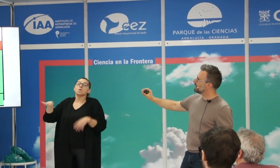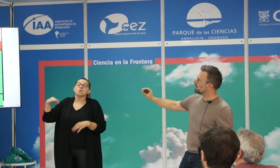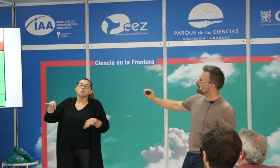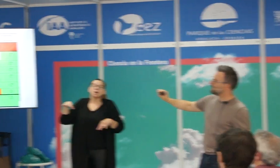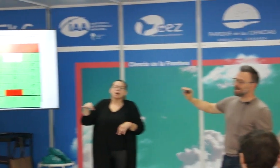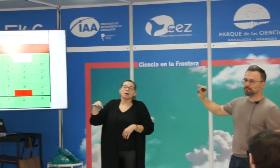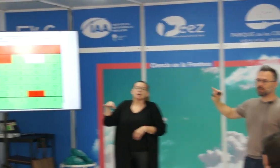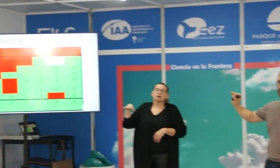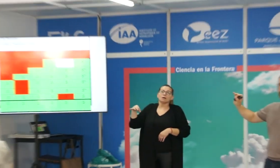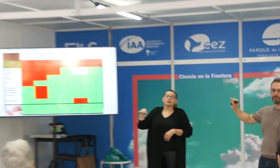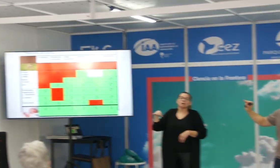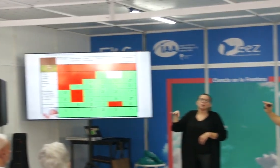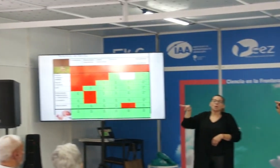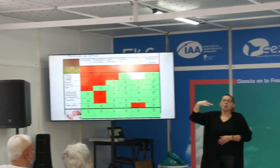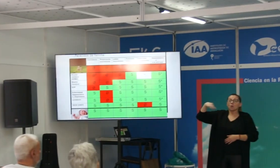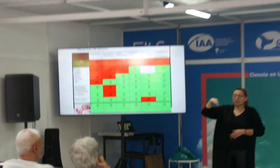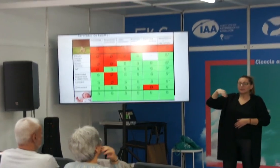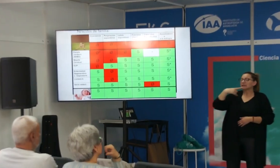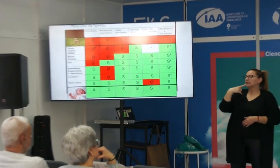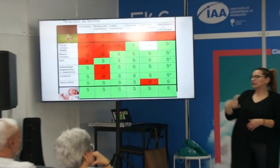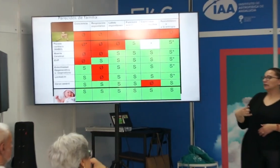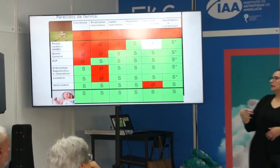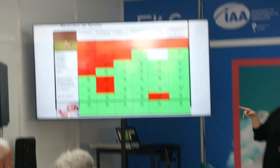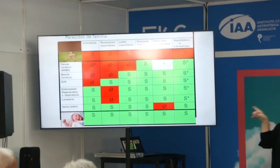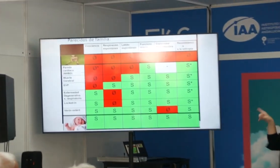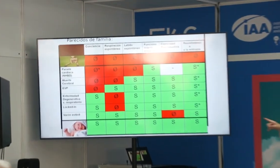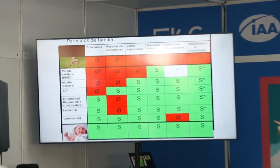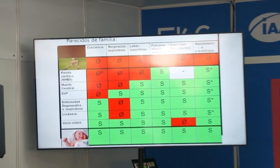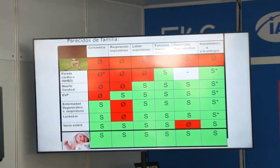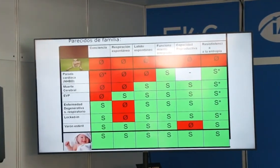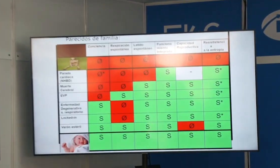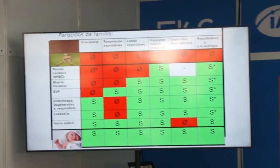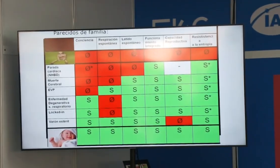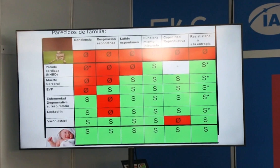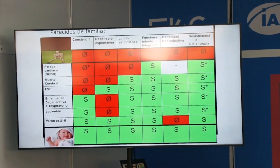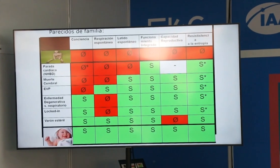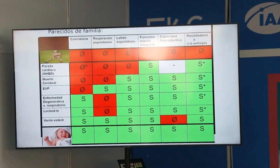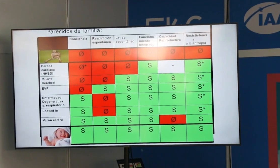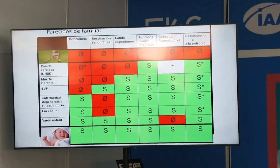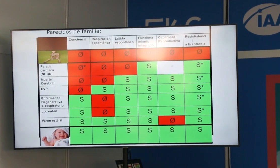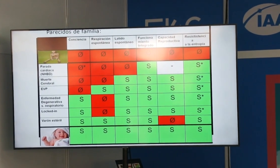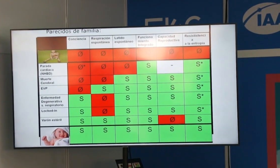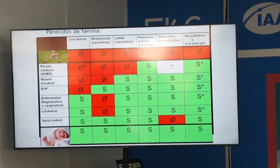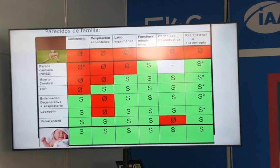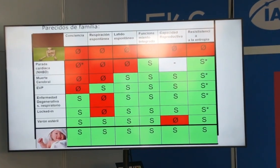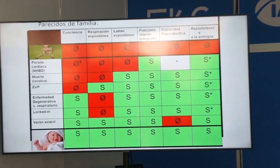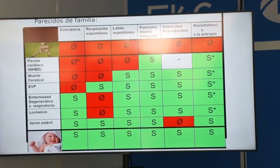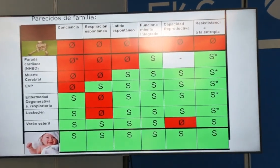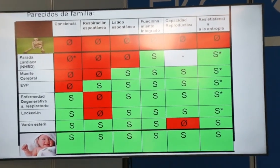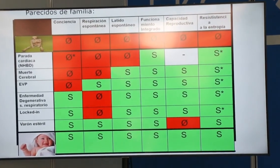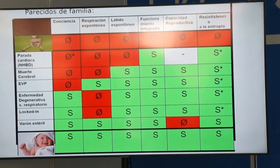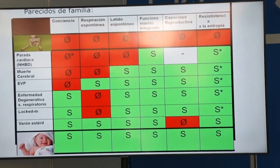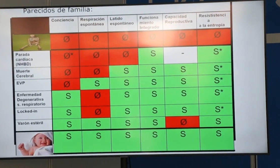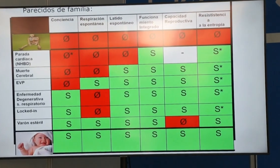que el modelo de prototipos que proponía Schwartz nos permite métricas comparativas entre